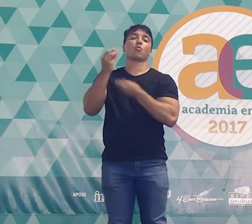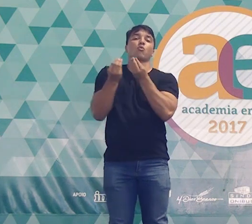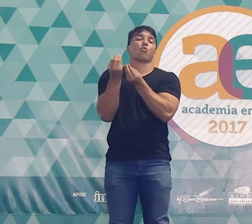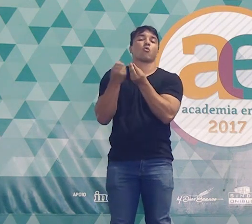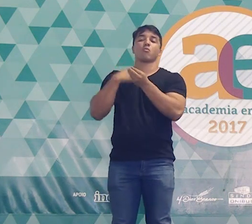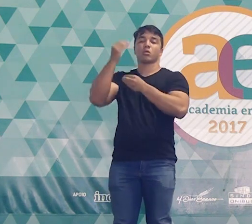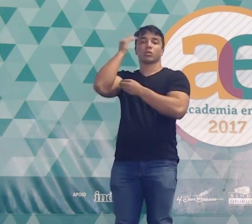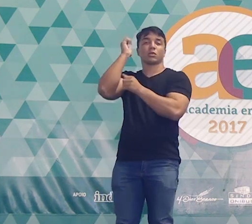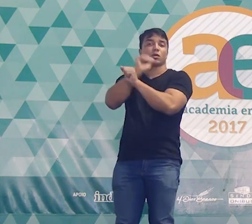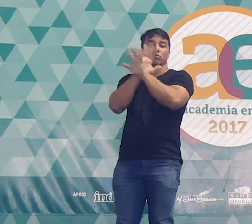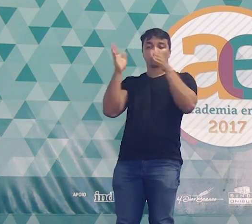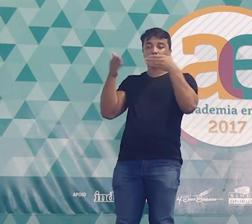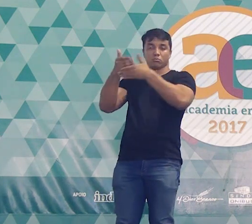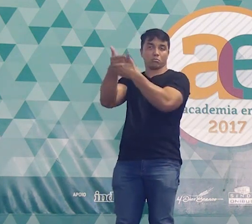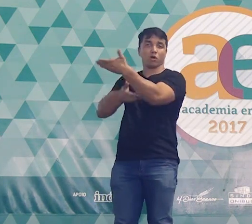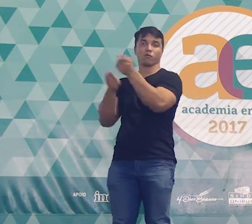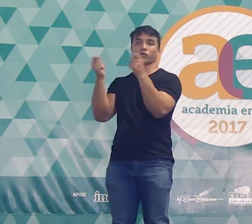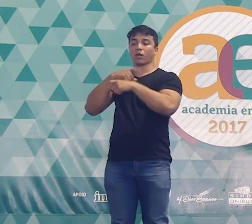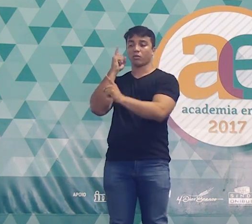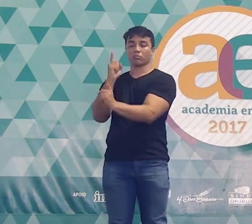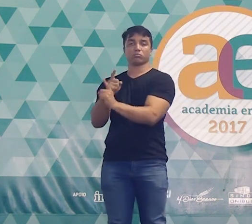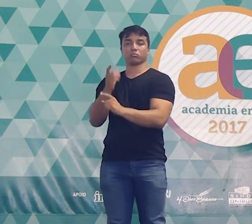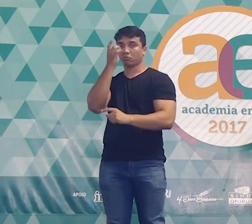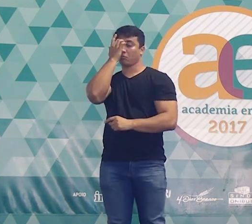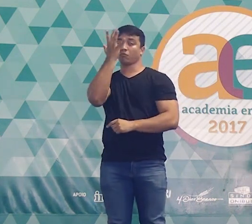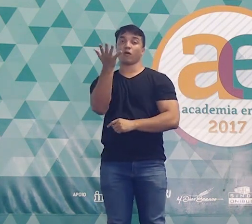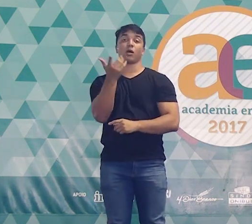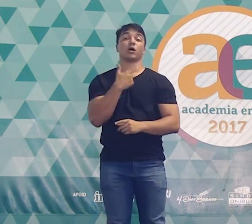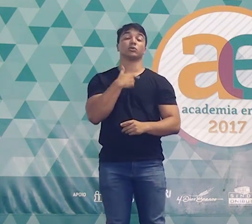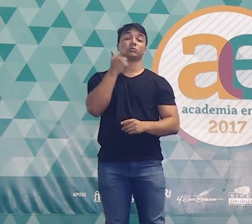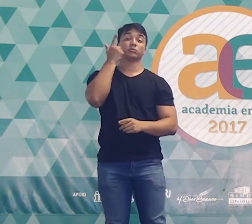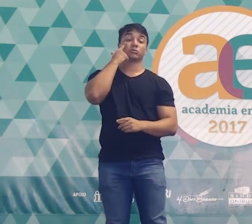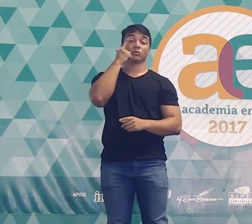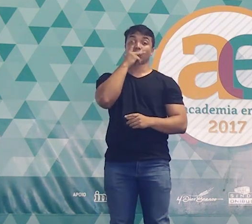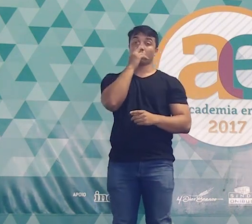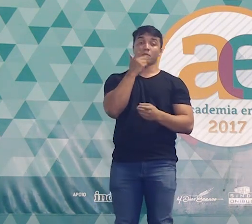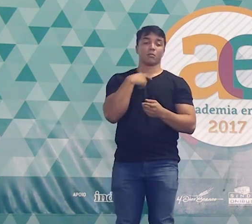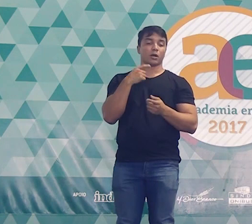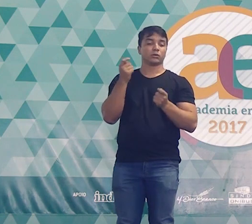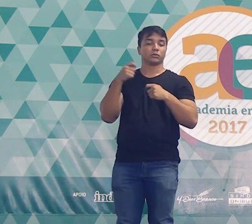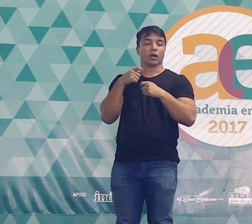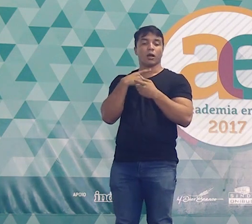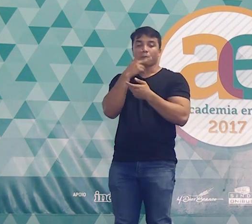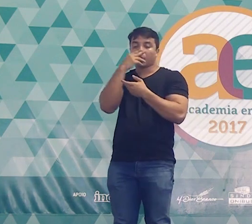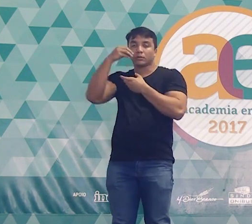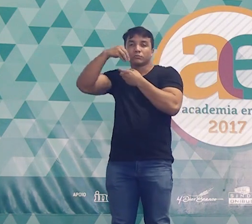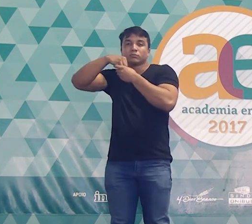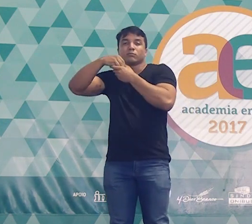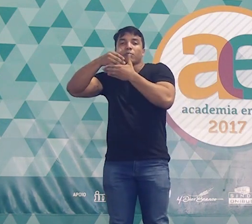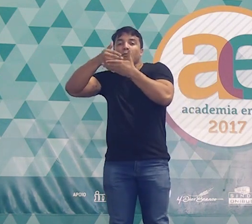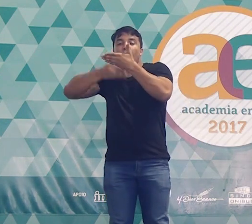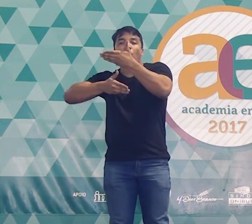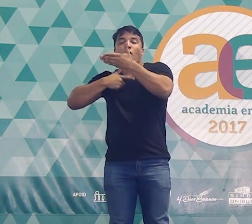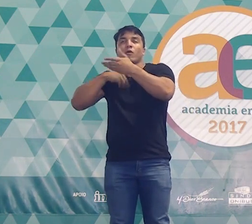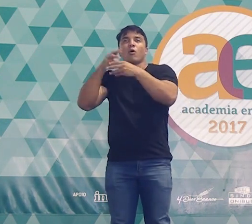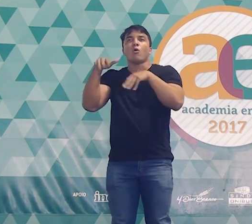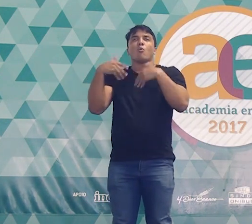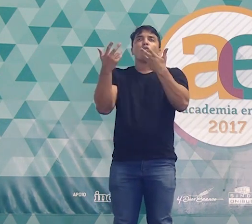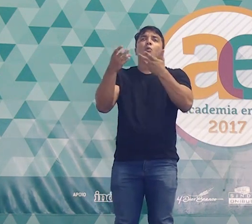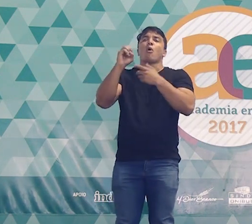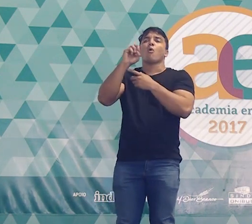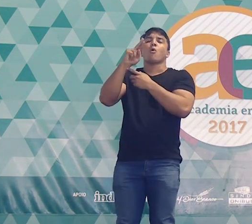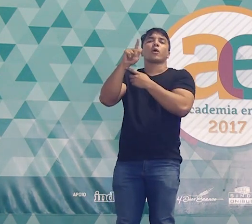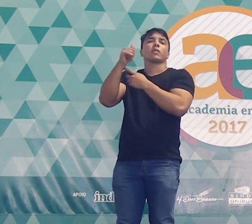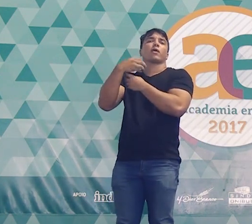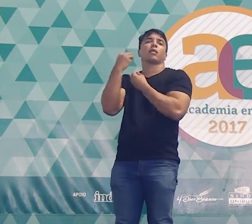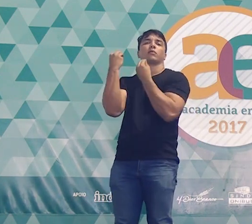se cair na nossa prova, a gente saber reconhecer a estrutura. Porque é muito comum cair em prova um caso e perguntar qual é a organela que